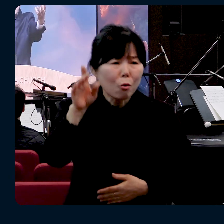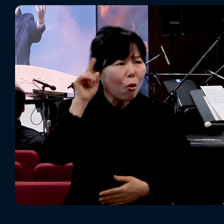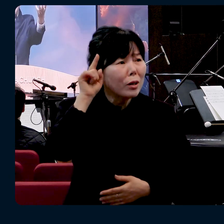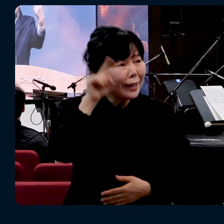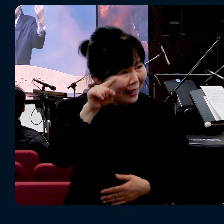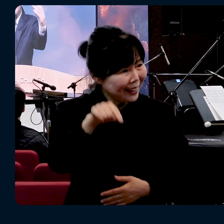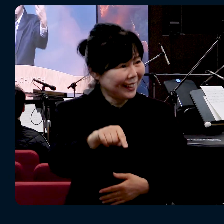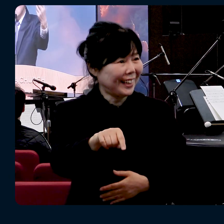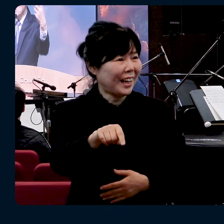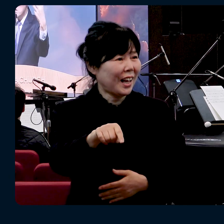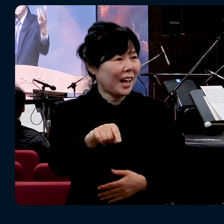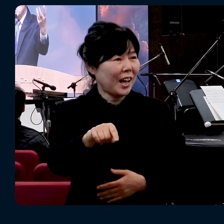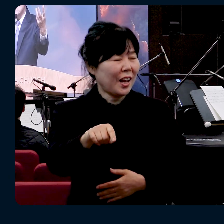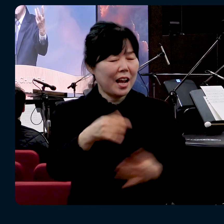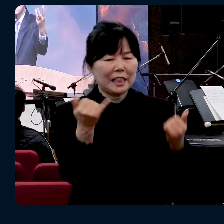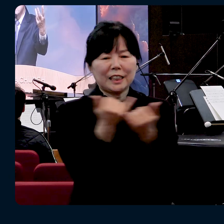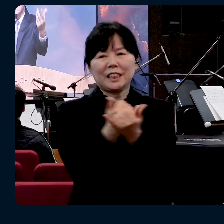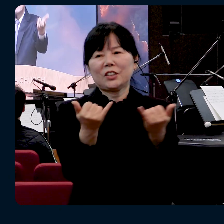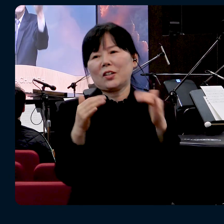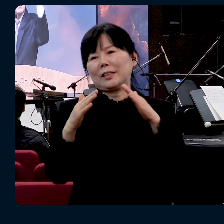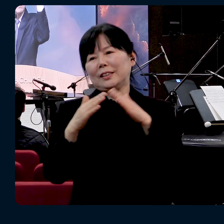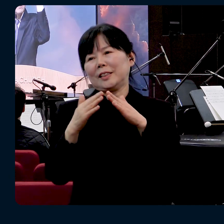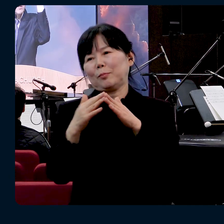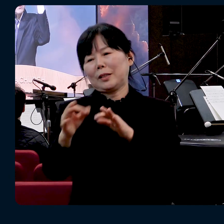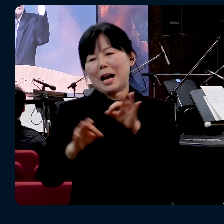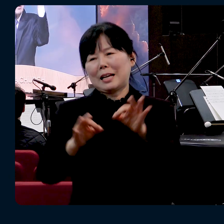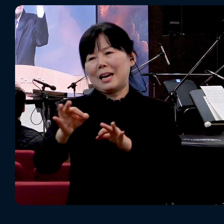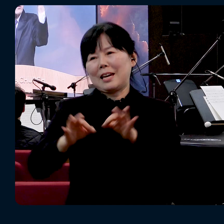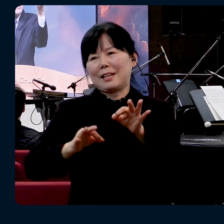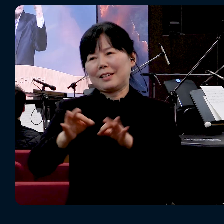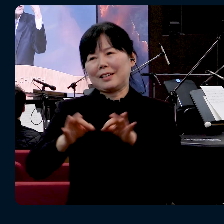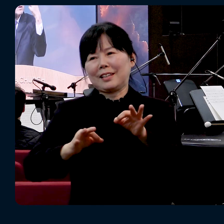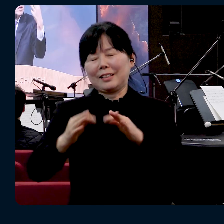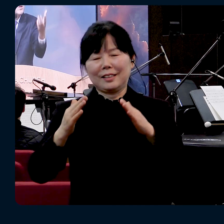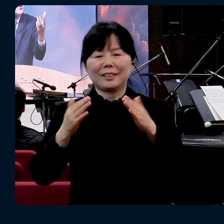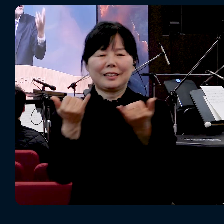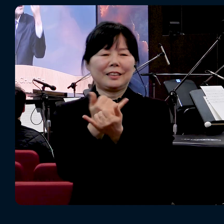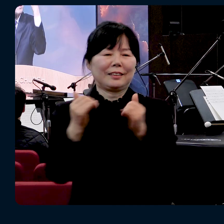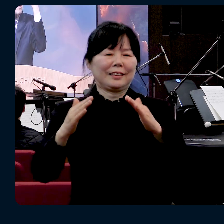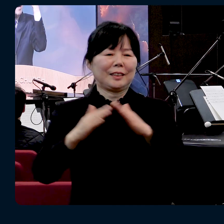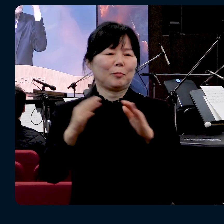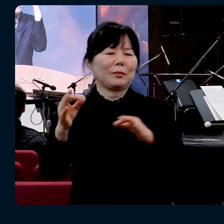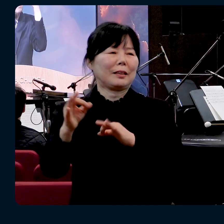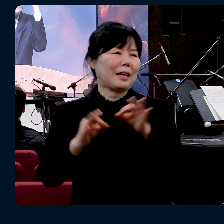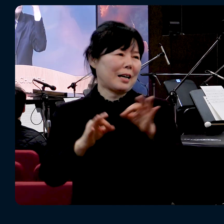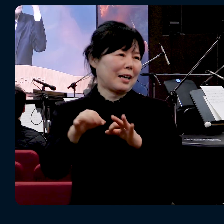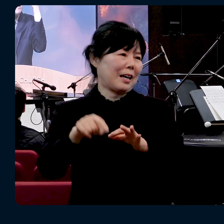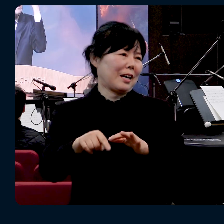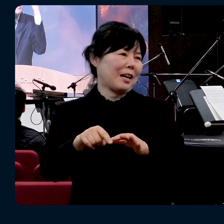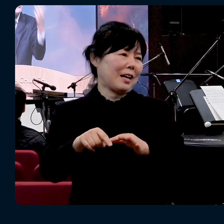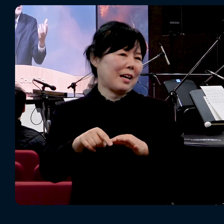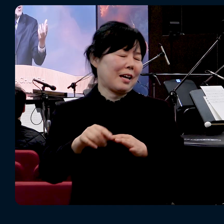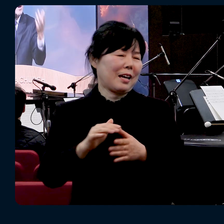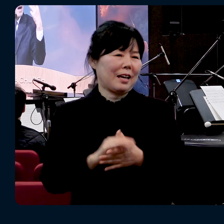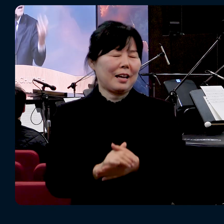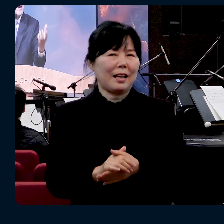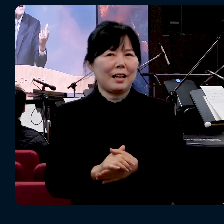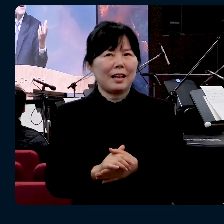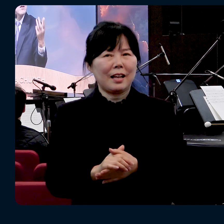그날 공항에 자기를 마중 나온 친척이 있었는데, 그 친척이 마중 나온 그 친척에 하는